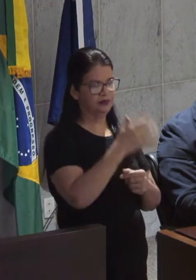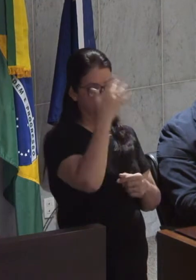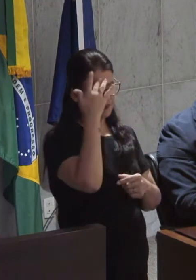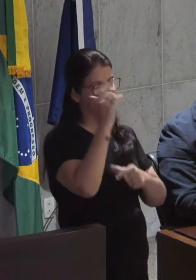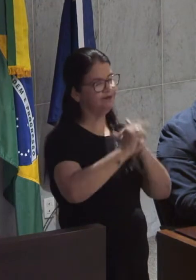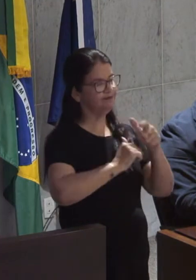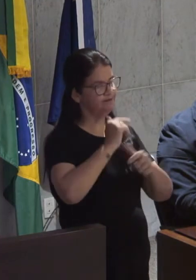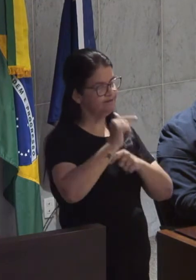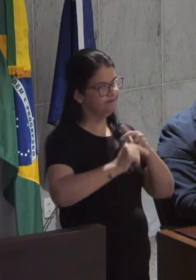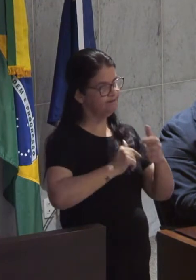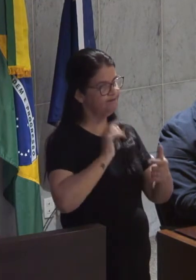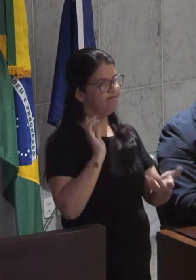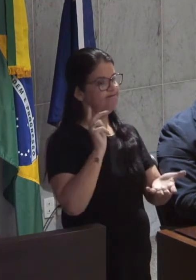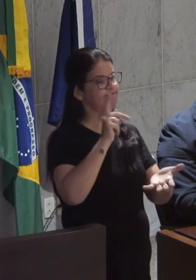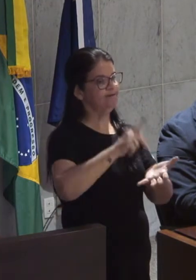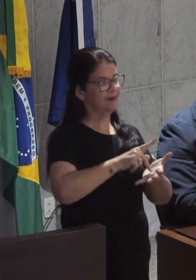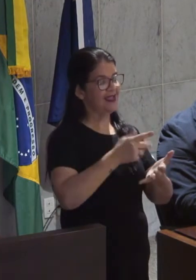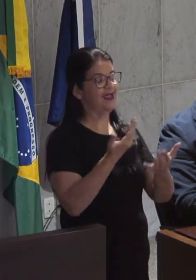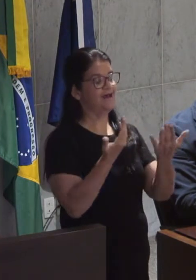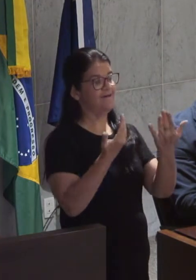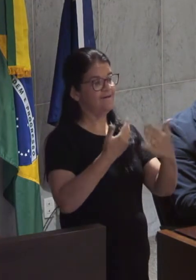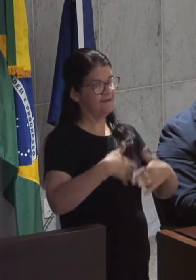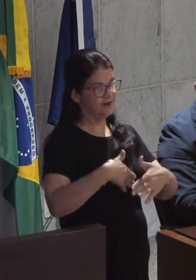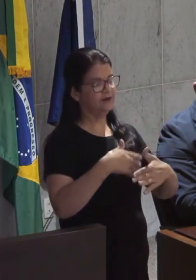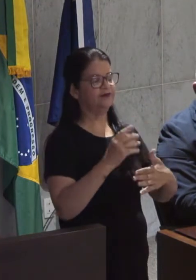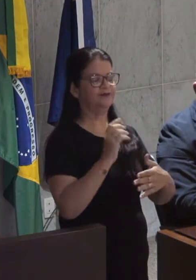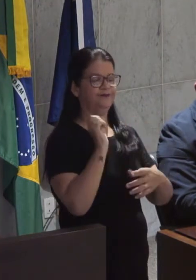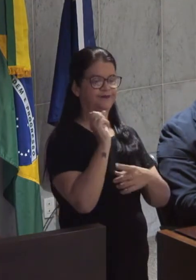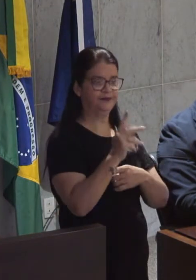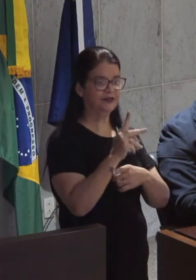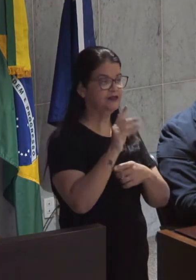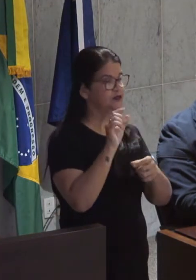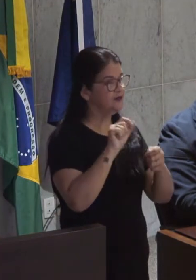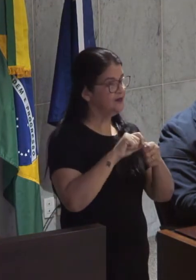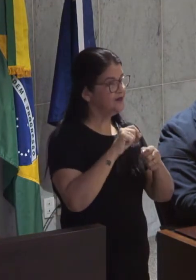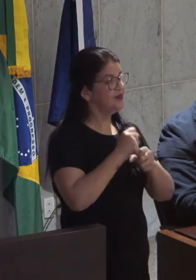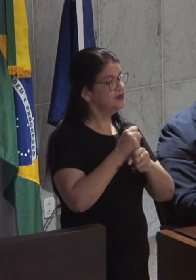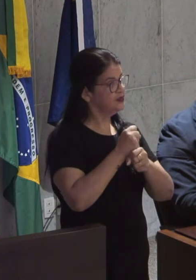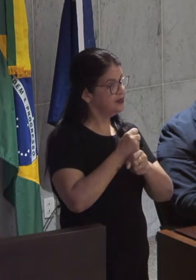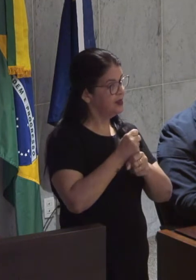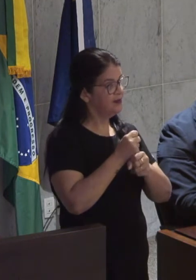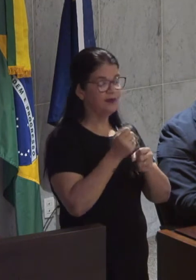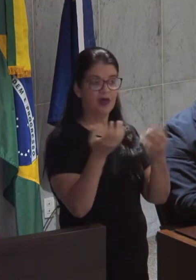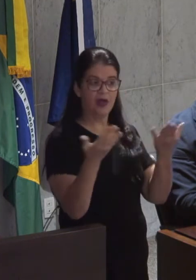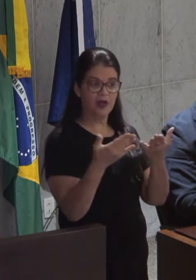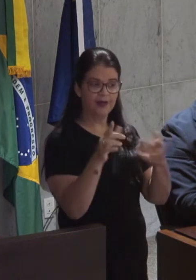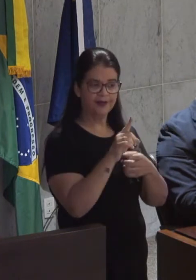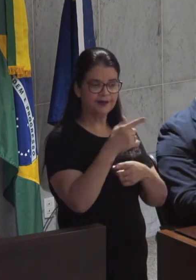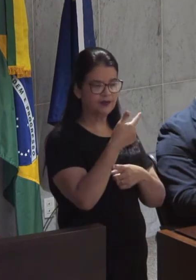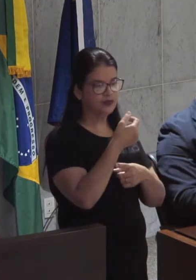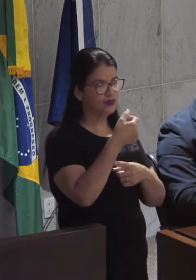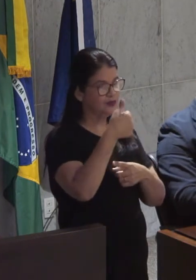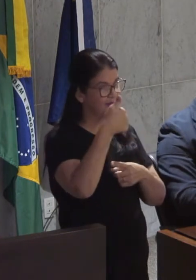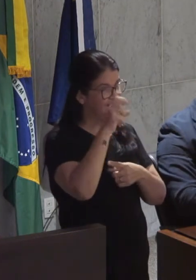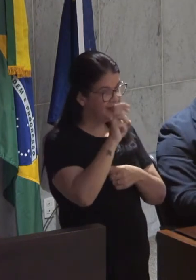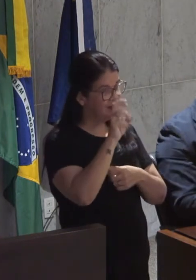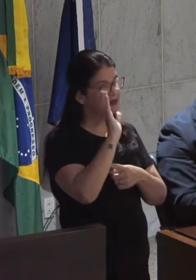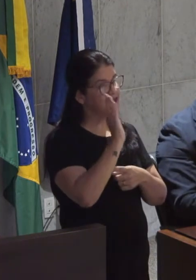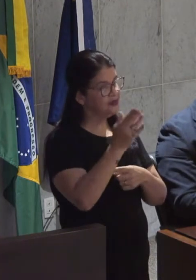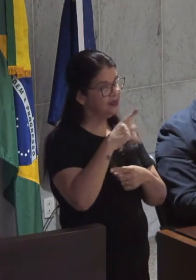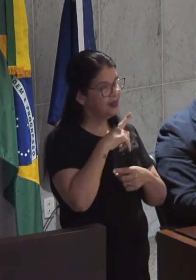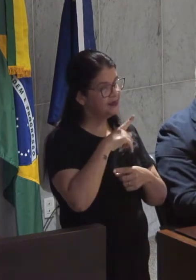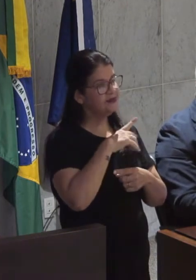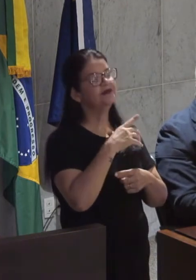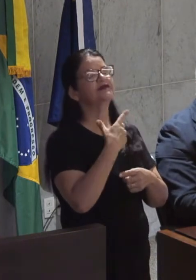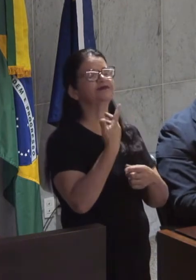se aposentaram. Isso já faz tempo, isso não é de agora. Né? Desde 2015, já tem, os